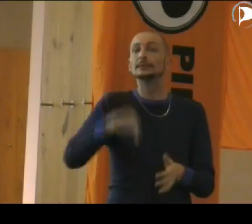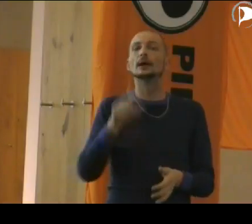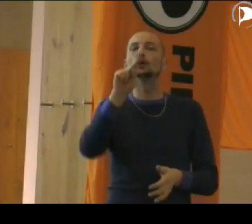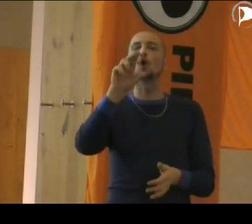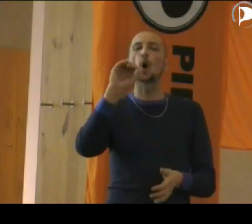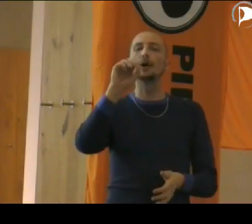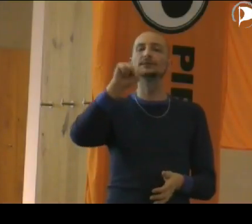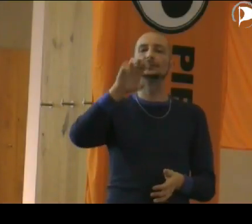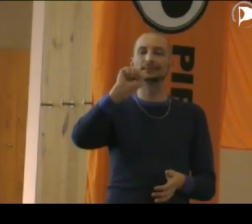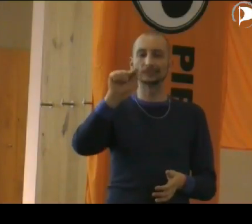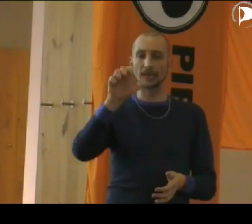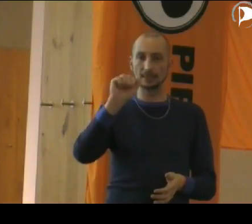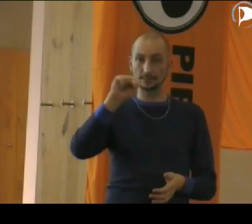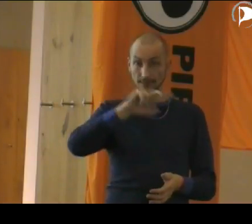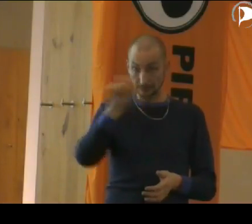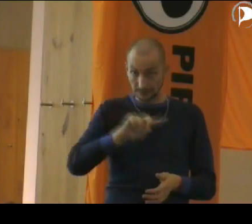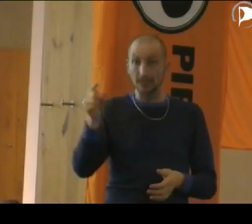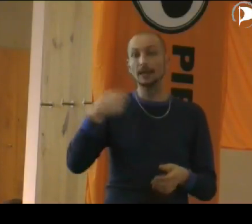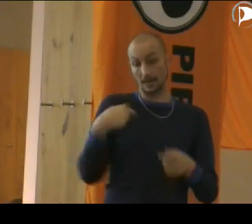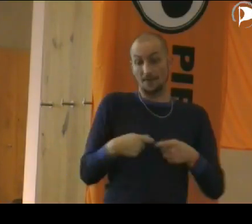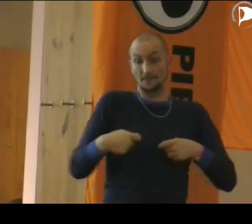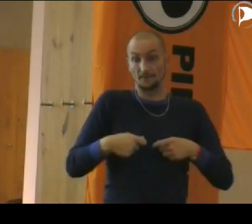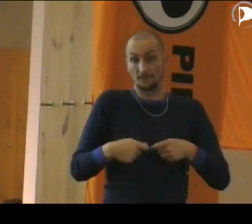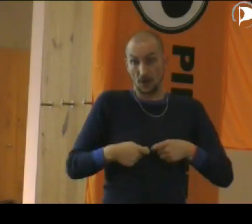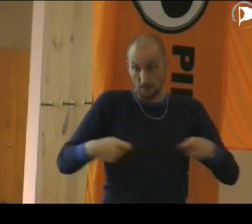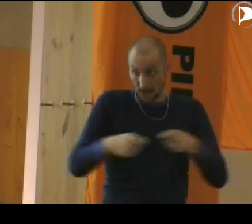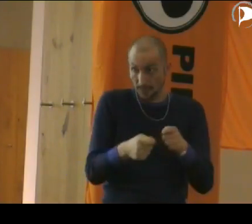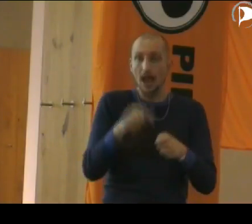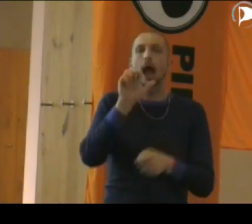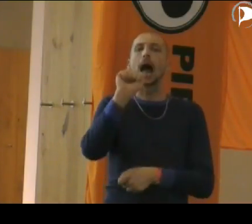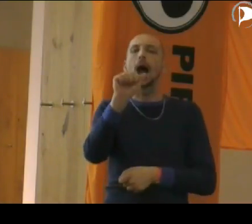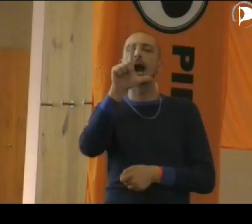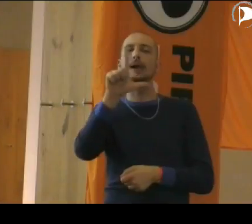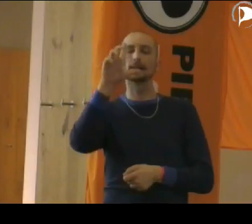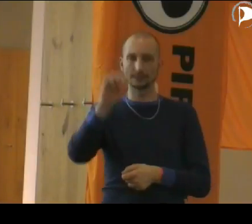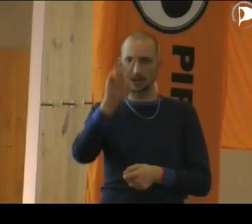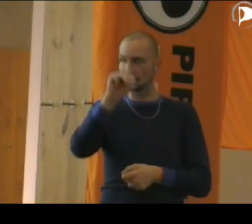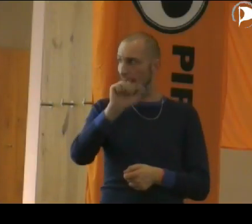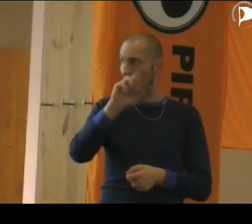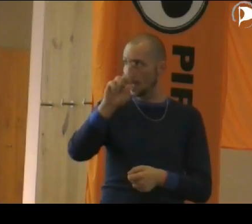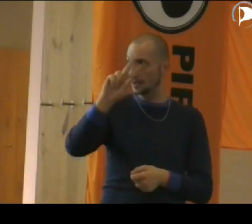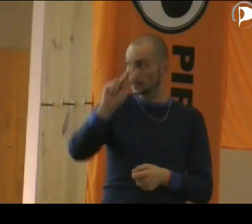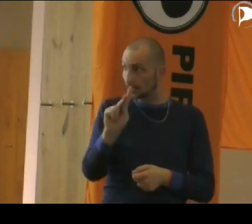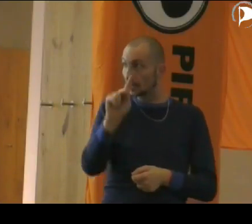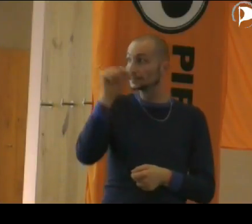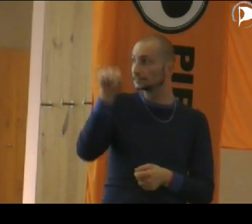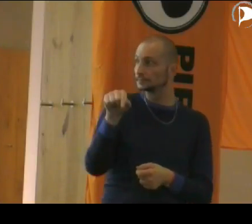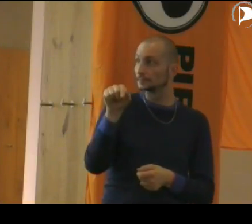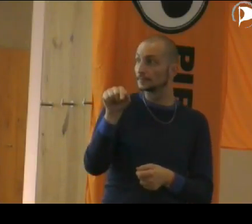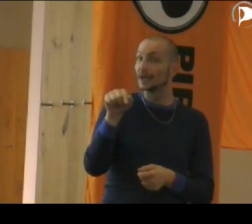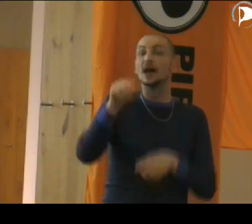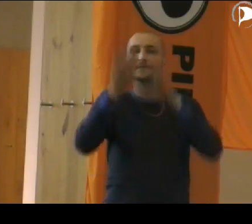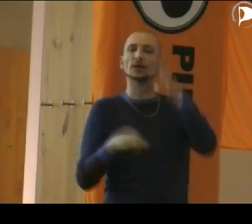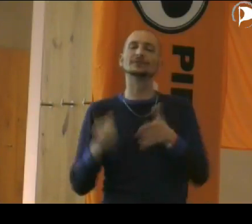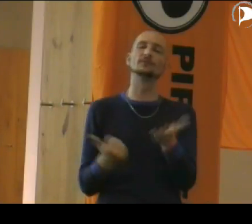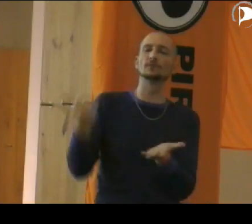vorstand des verbandes natürlich antwort elbe mit meinem besten den satzungsfragen verschiedenen vorständen